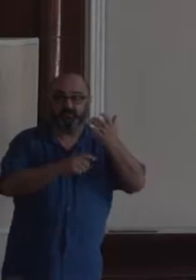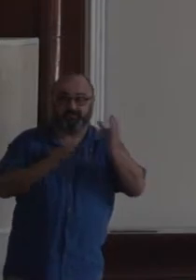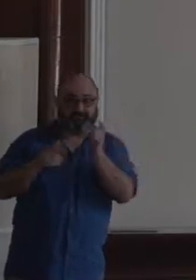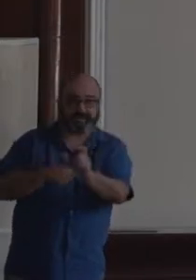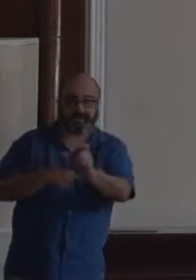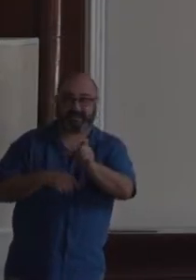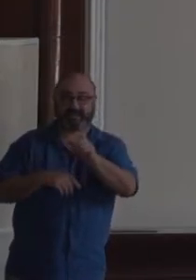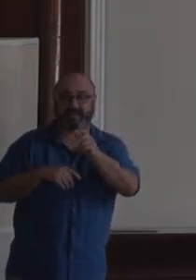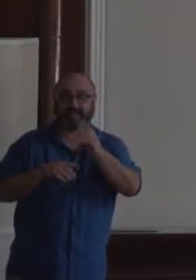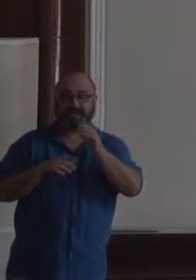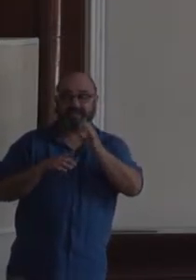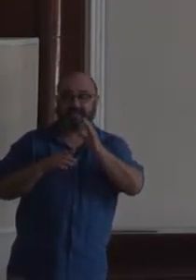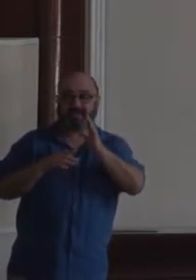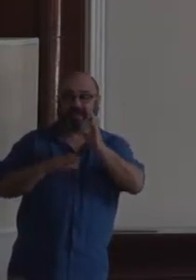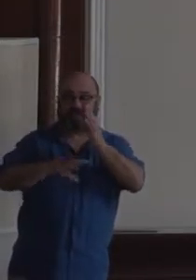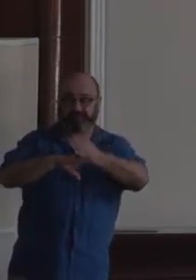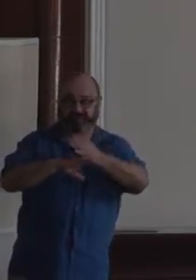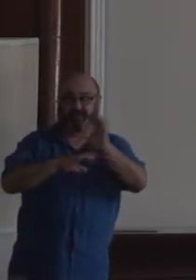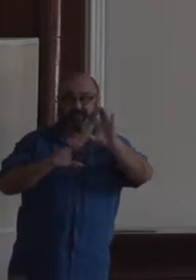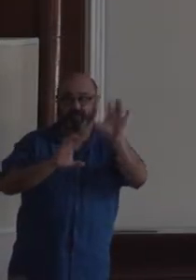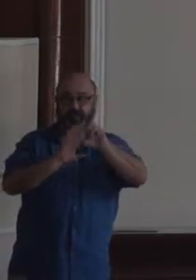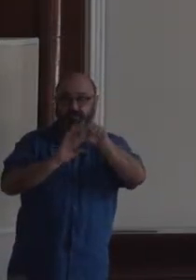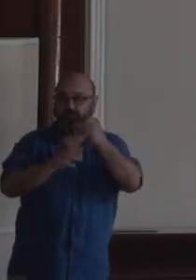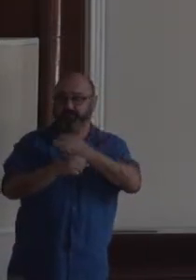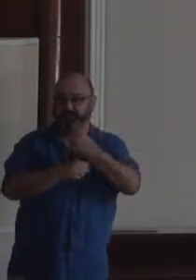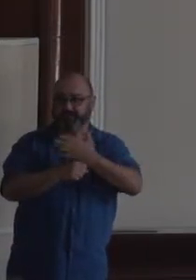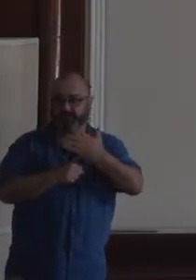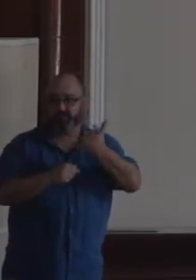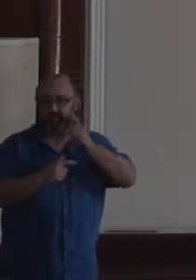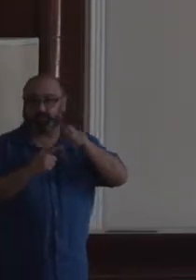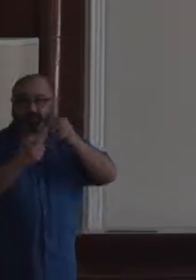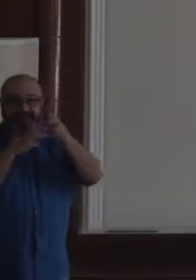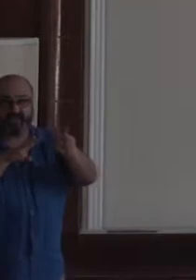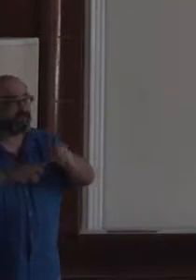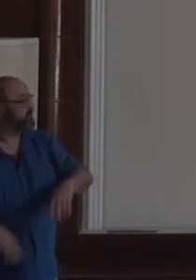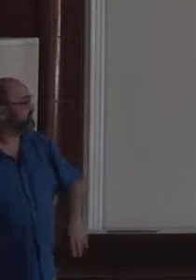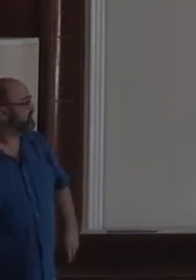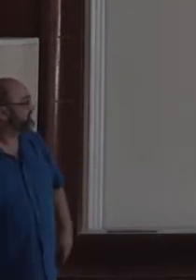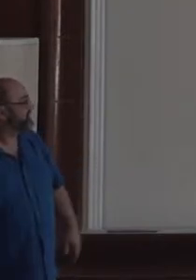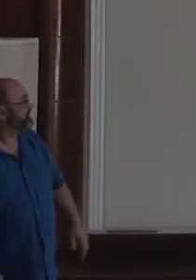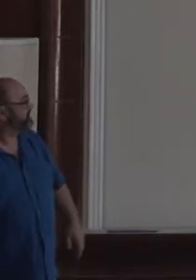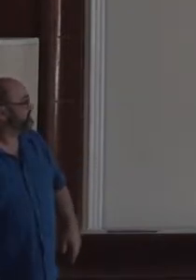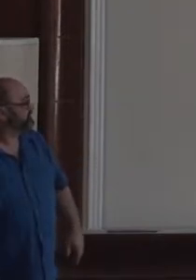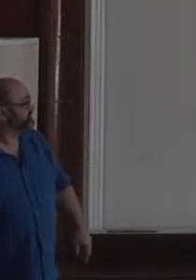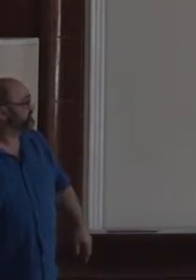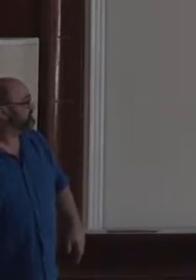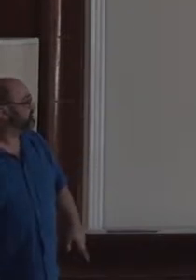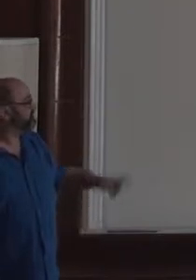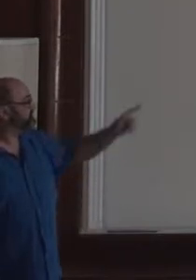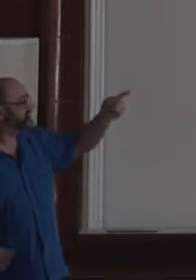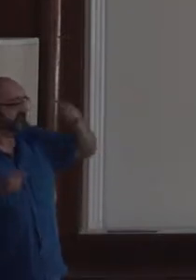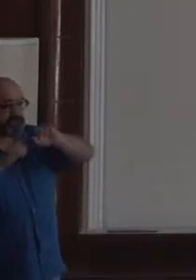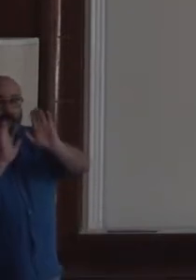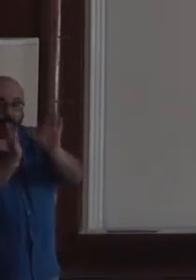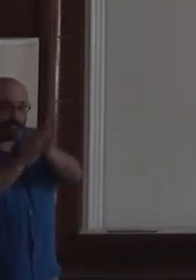après, on peut récupérer des informations sur une ville. Donc là, on a un petit peu de code qui va faire une